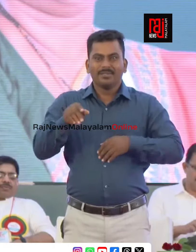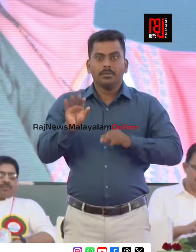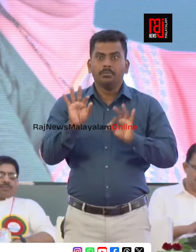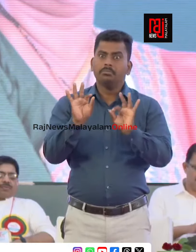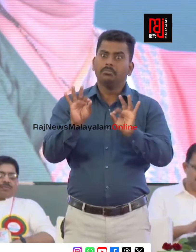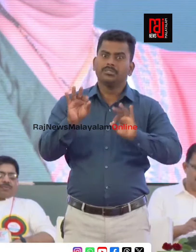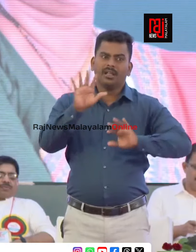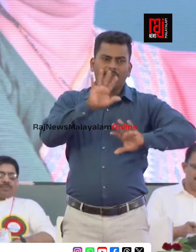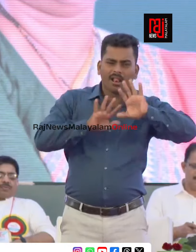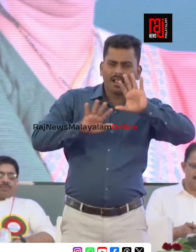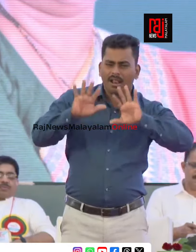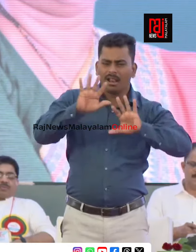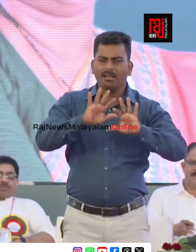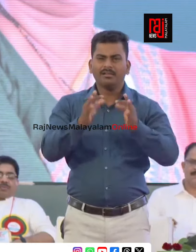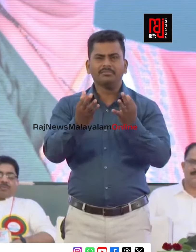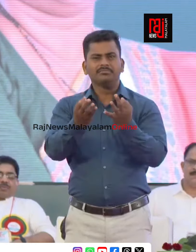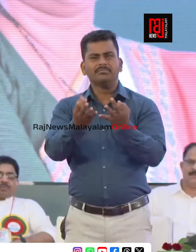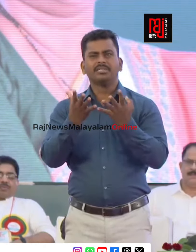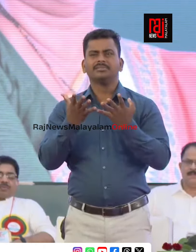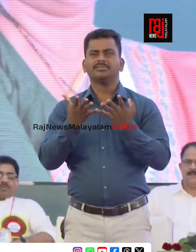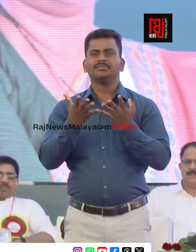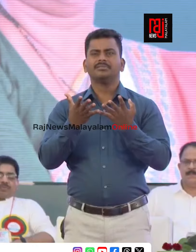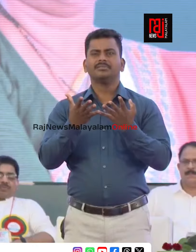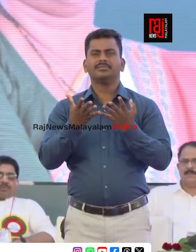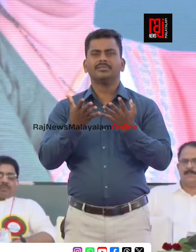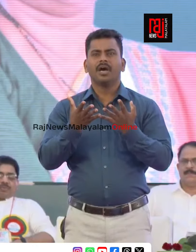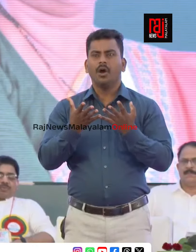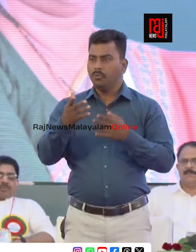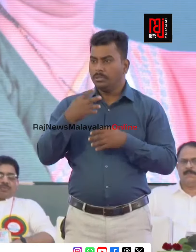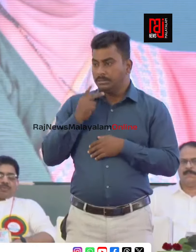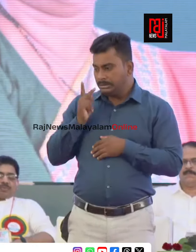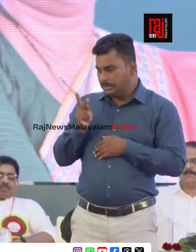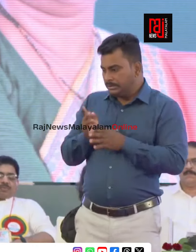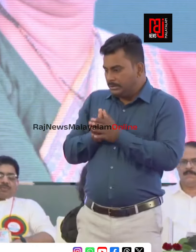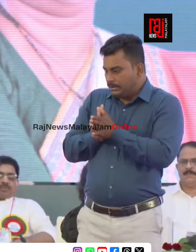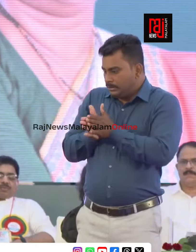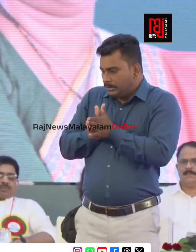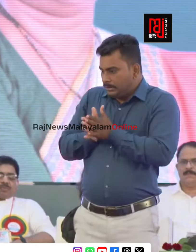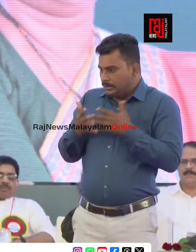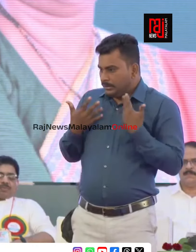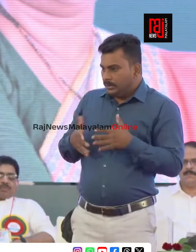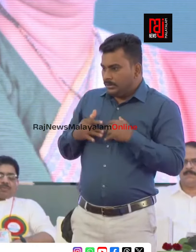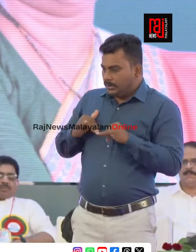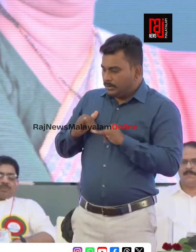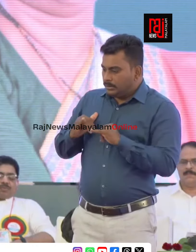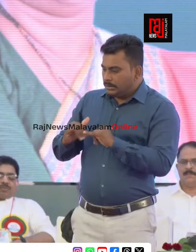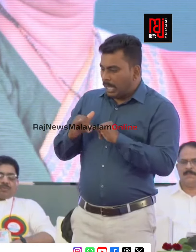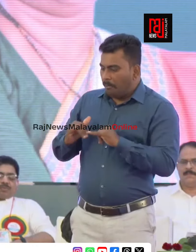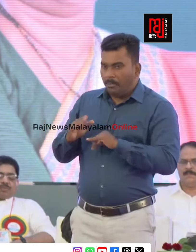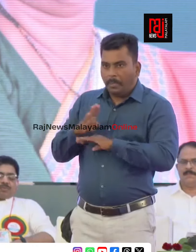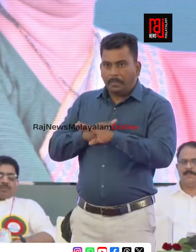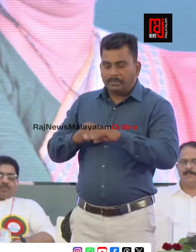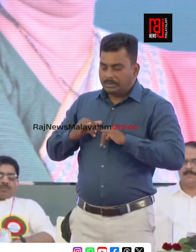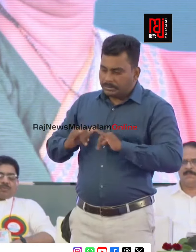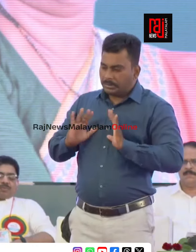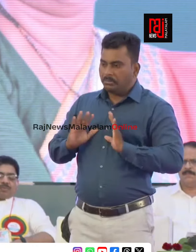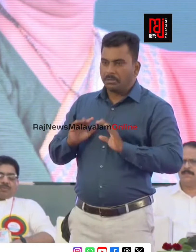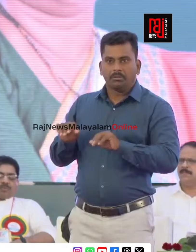നിന്ന് പ്രചോദനം ഉൾക്കൊണ്ട് ഭിന്നശേഷി ഒരു പോരായ്മയല്ല,